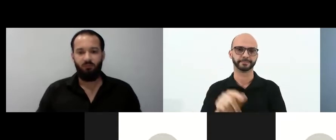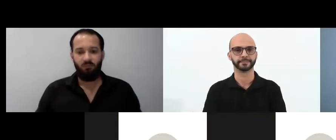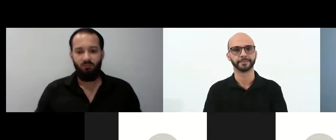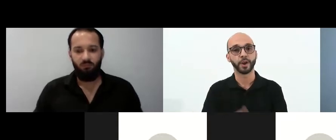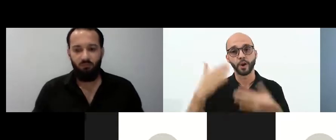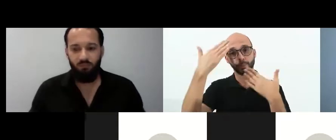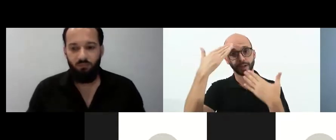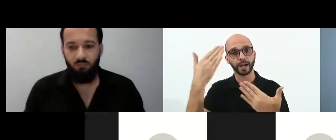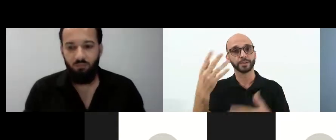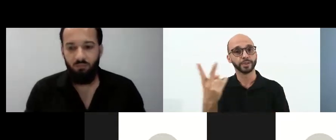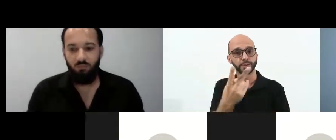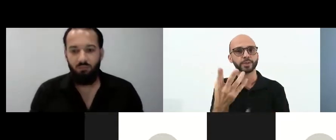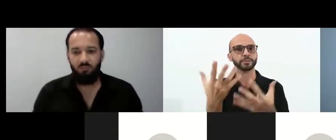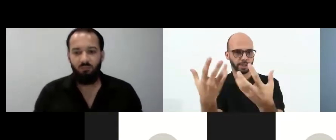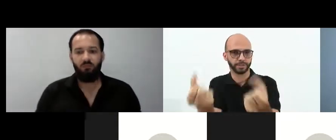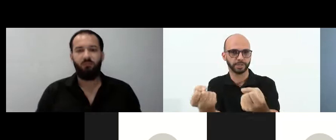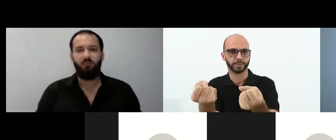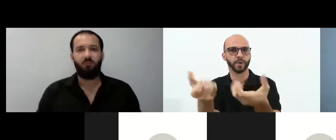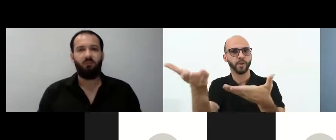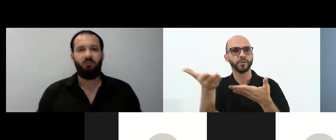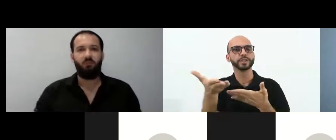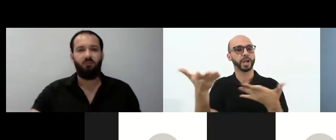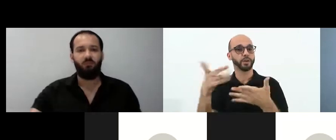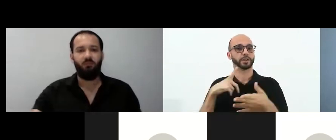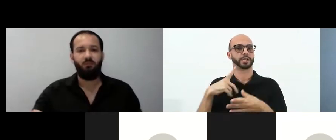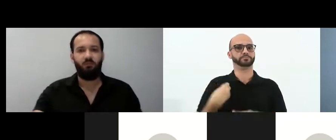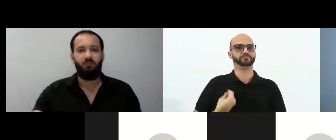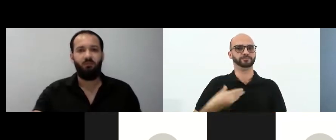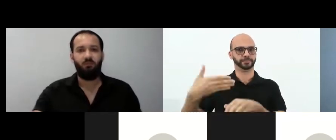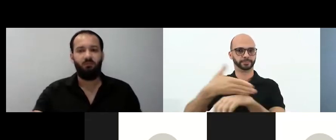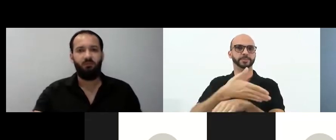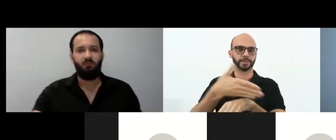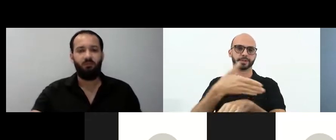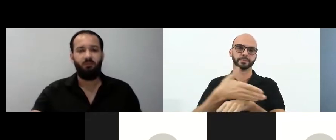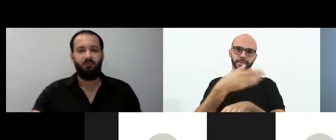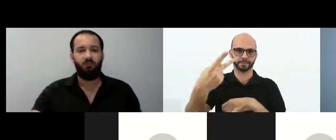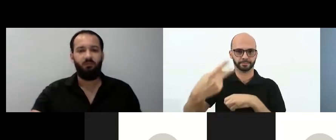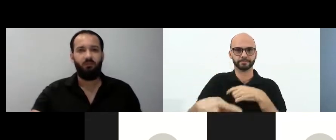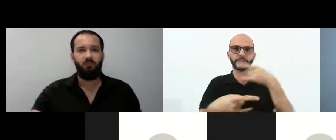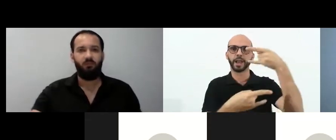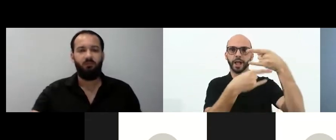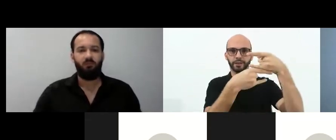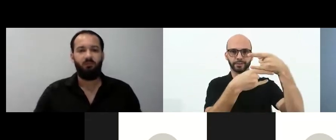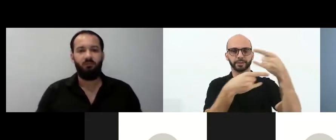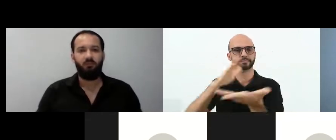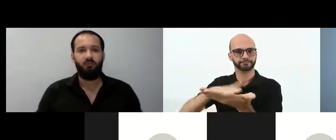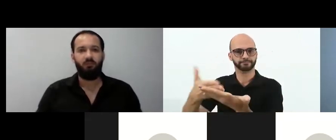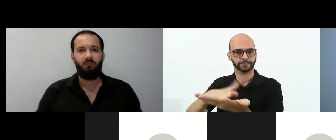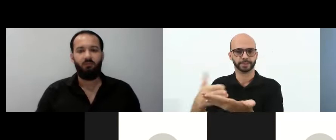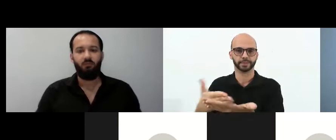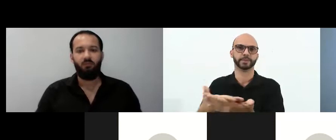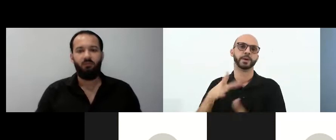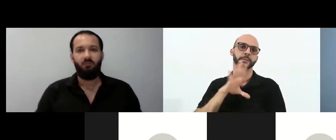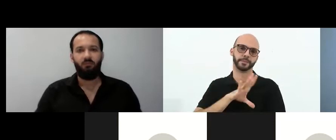ele é bolsista. Trabalha como bolsista. Quero agradecer aos dois por terem aceitado o convite, por estar aqui participando conosco